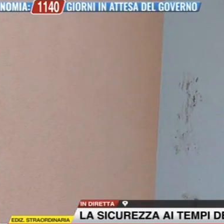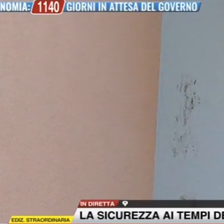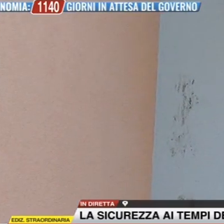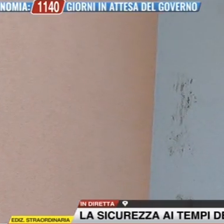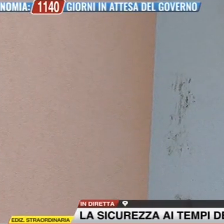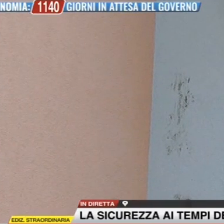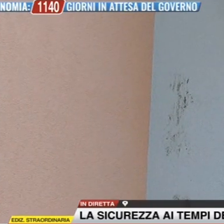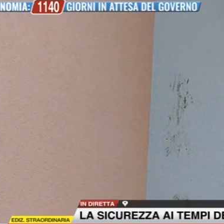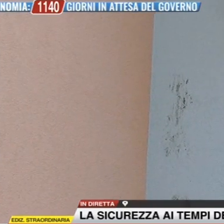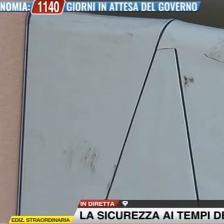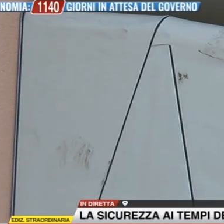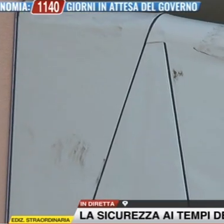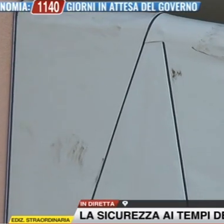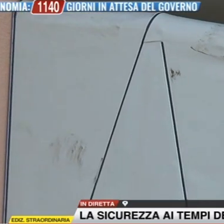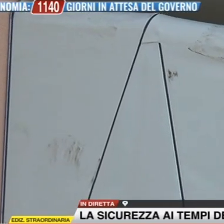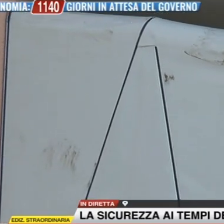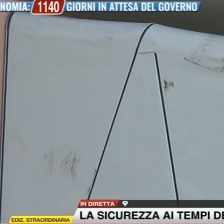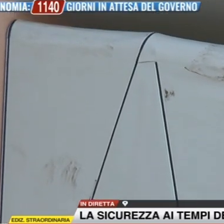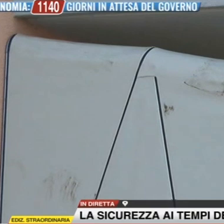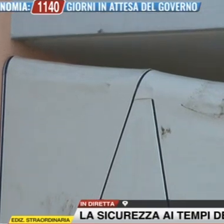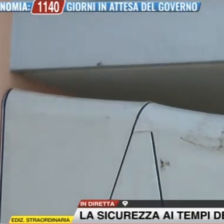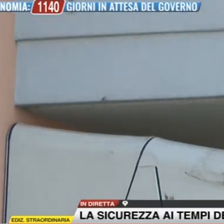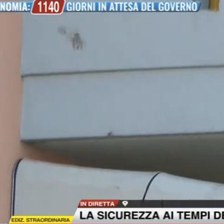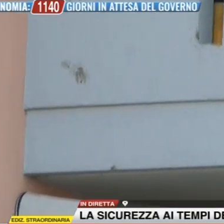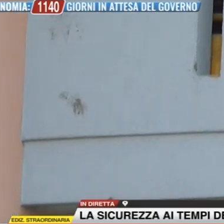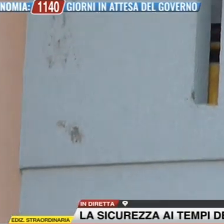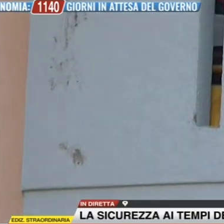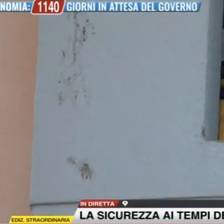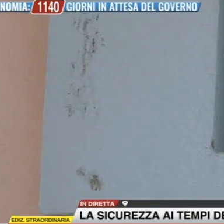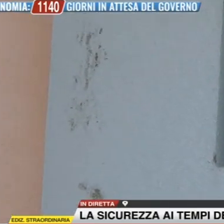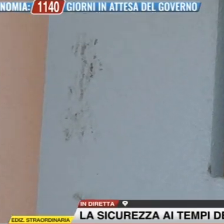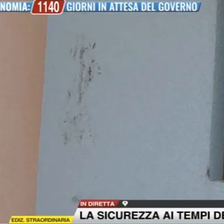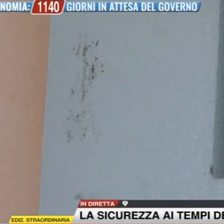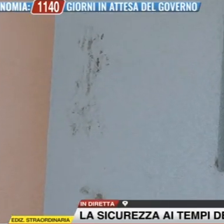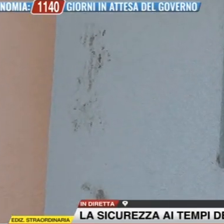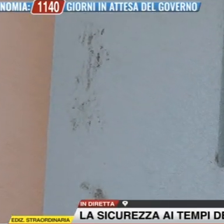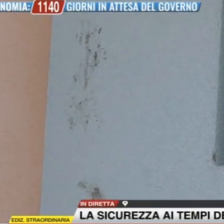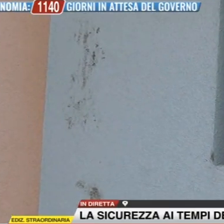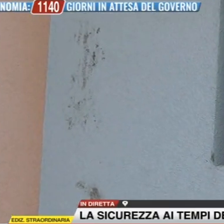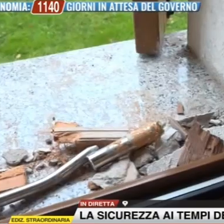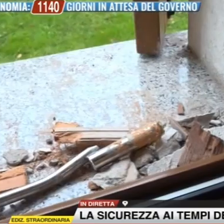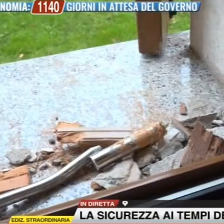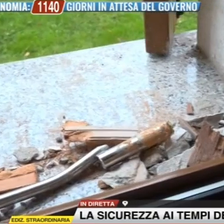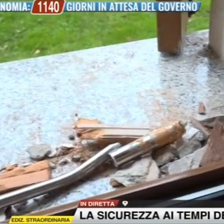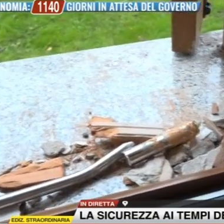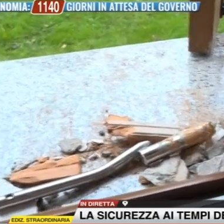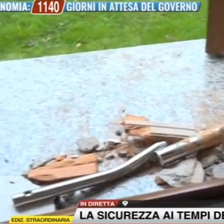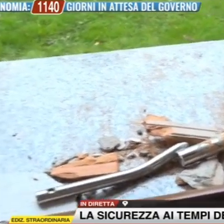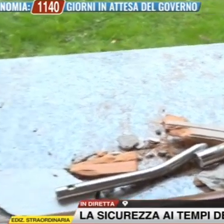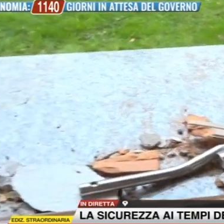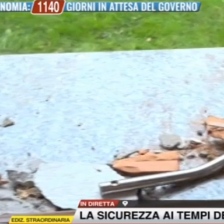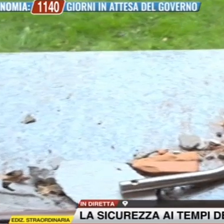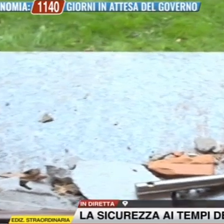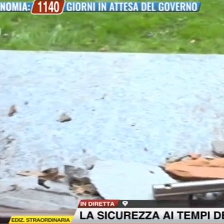davvero, davvero particolare, quali sono i fronti che avete monitorato